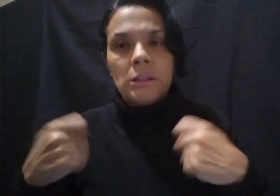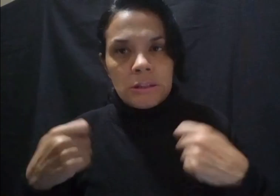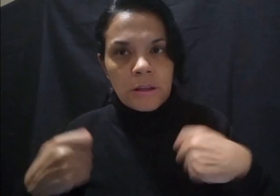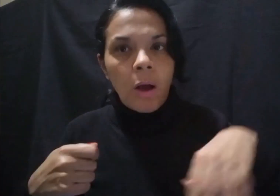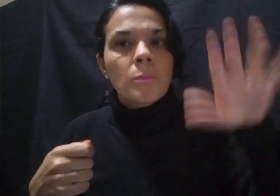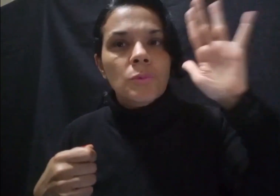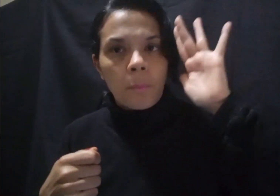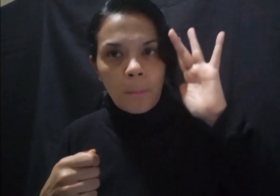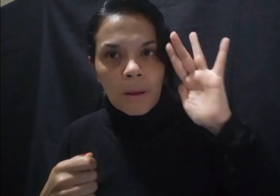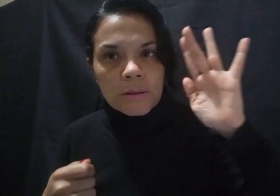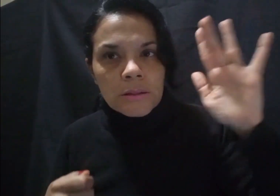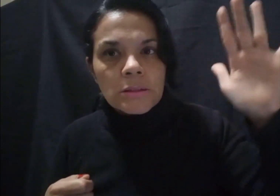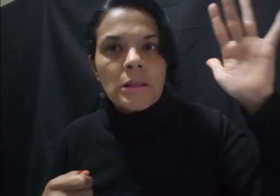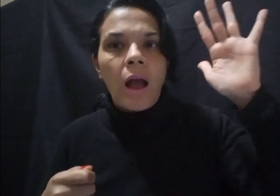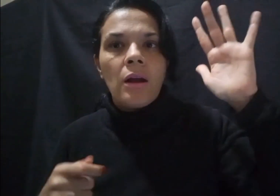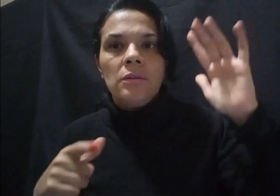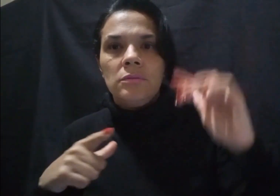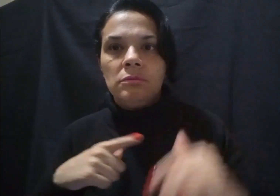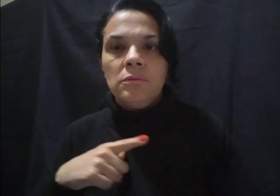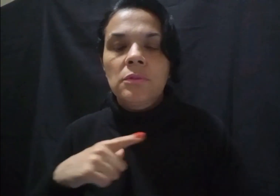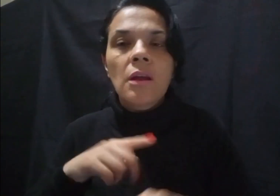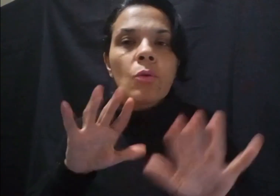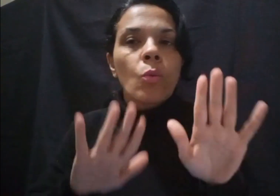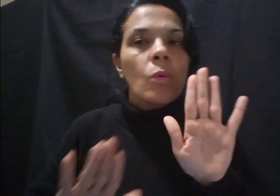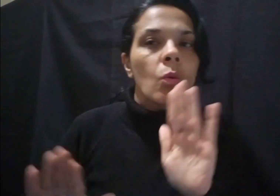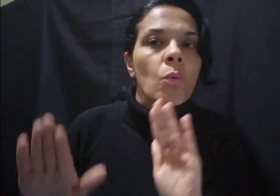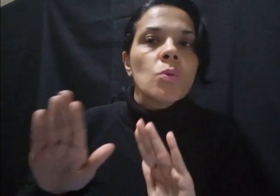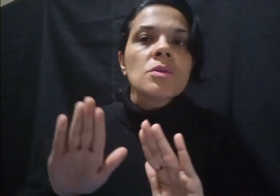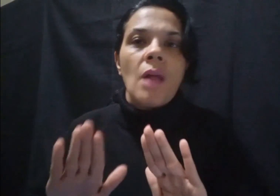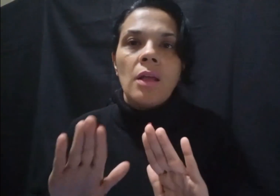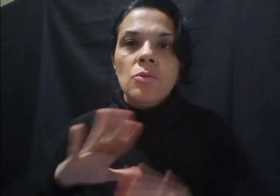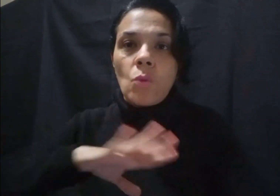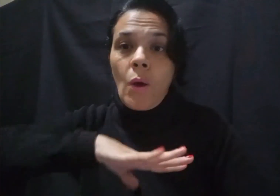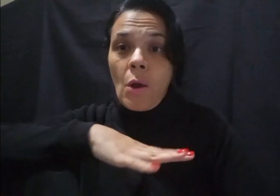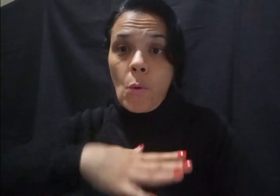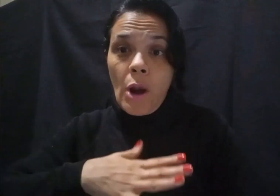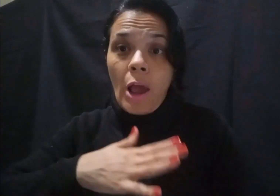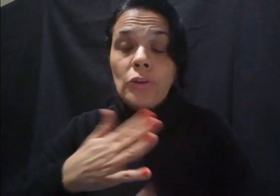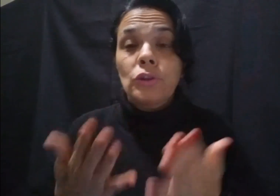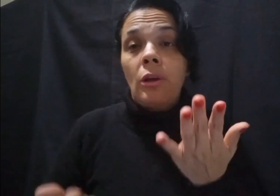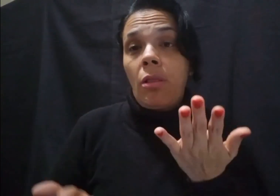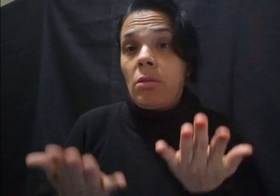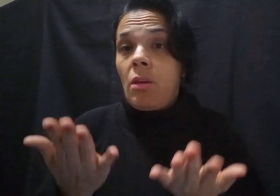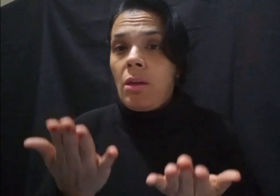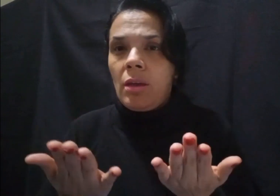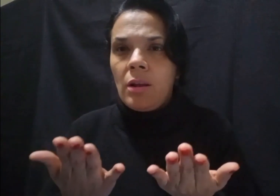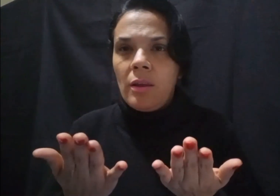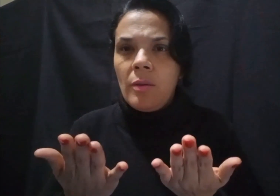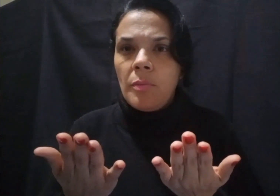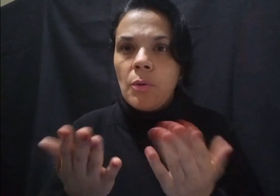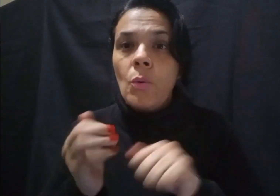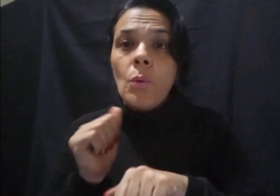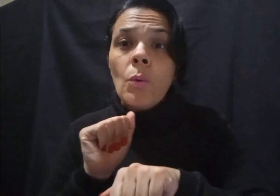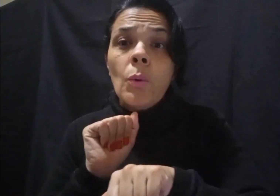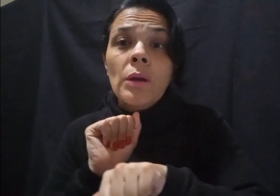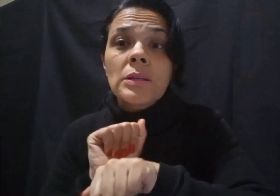pensar, não é ausência de prudência. A coragem verdadeira é equilibrada, ela sabe esperar,